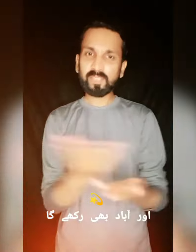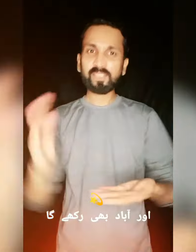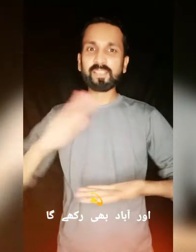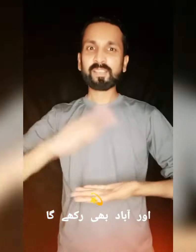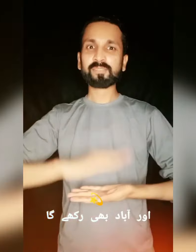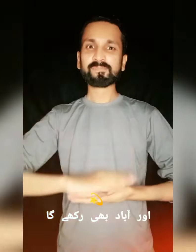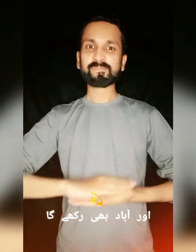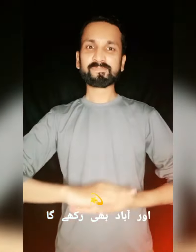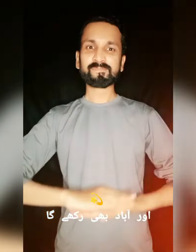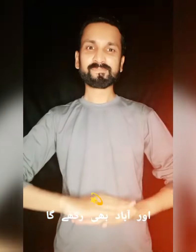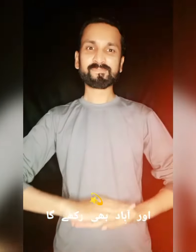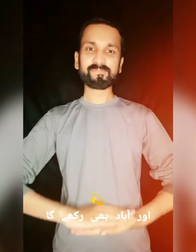रखेगा।